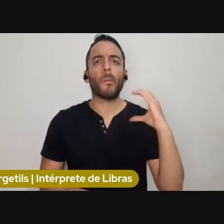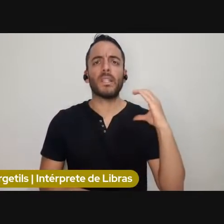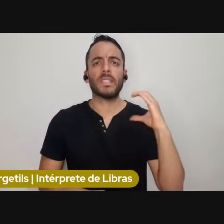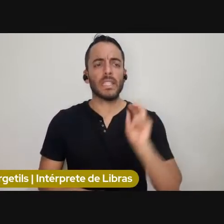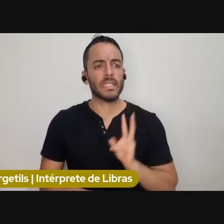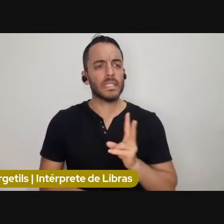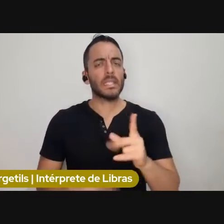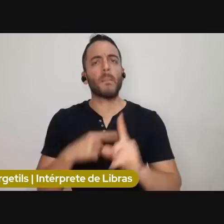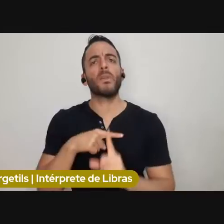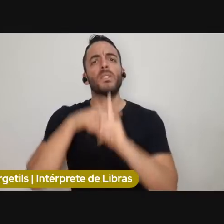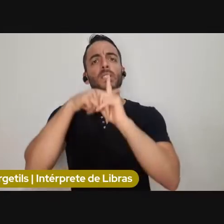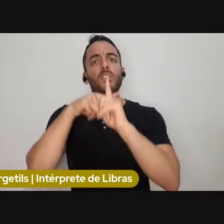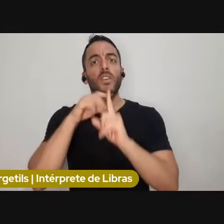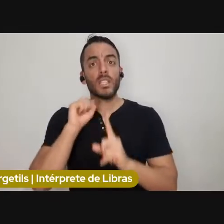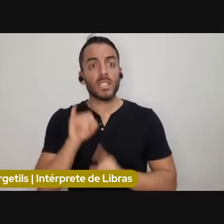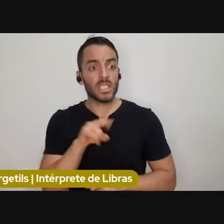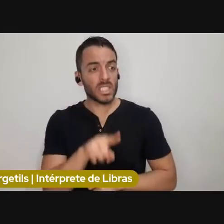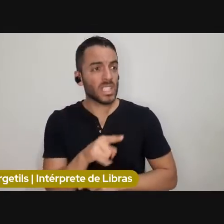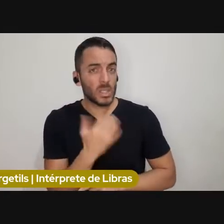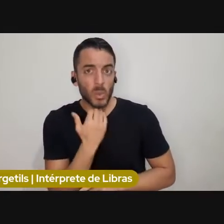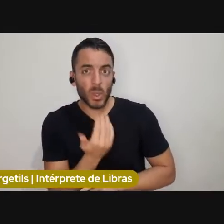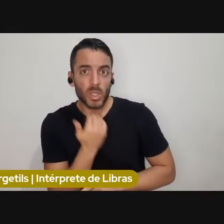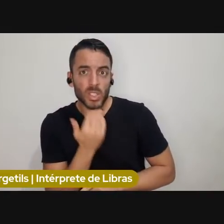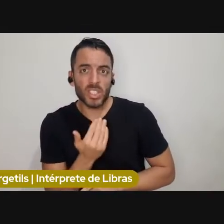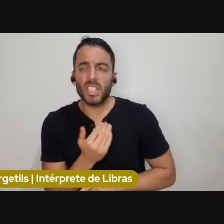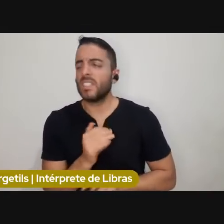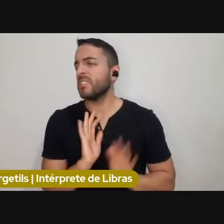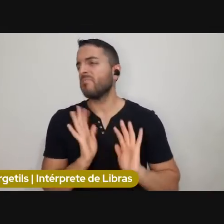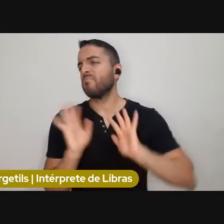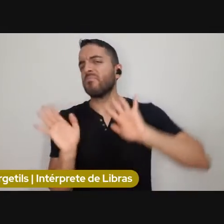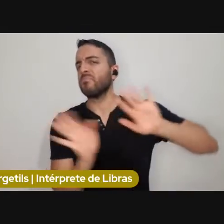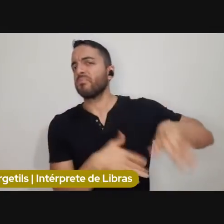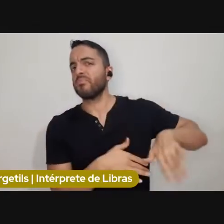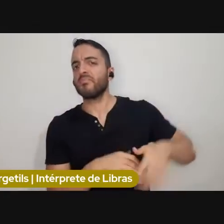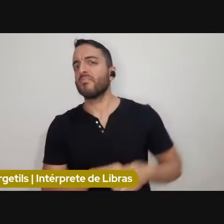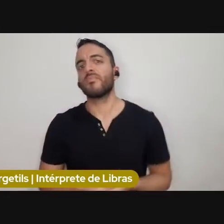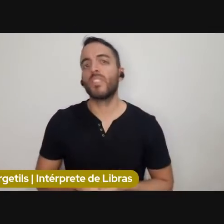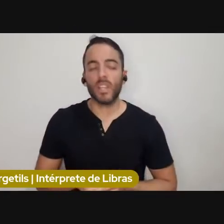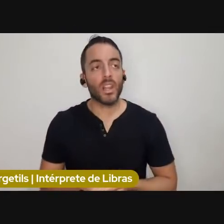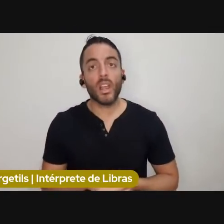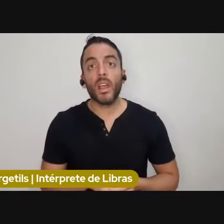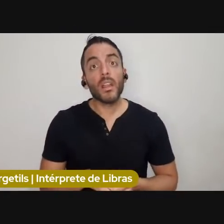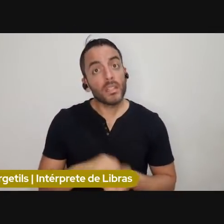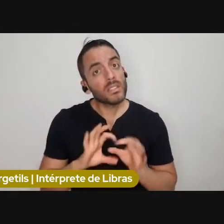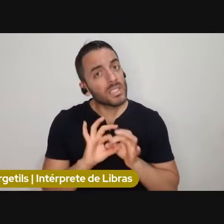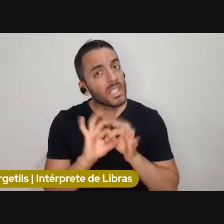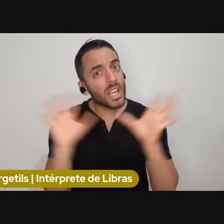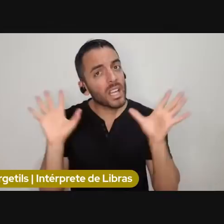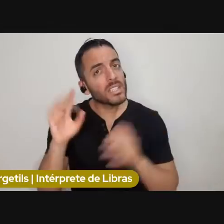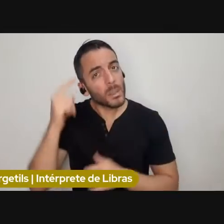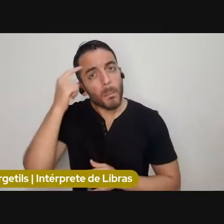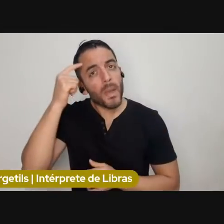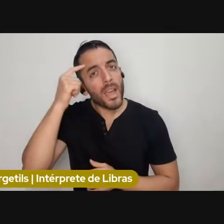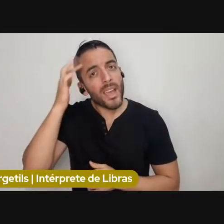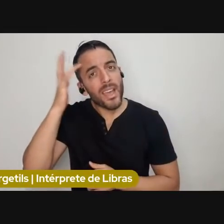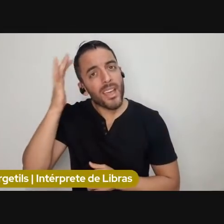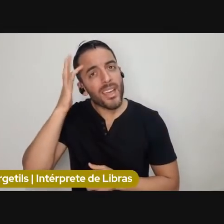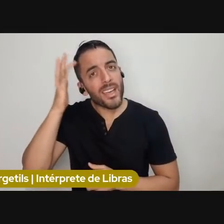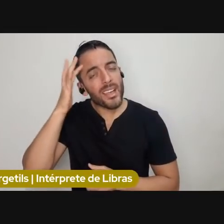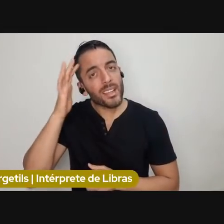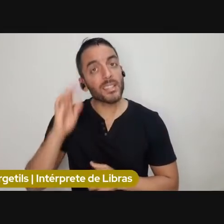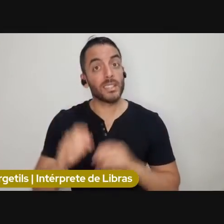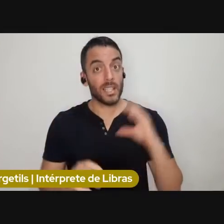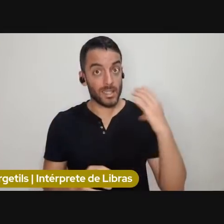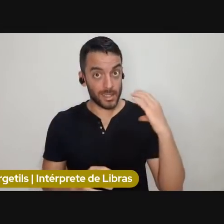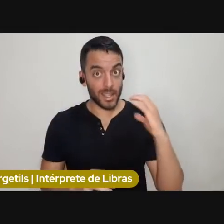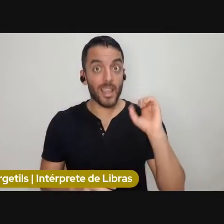serve, não tem amparo. Não, vamos deixar as pessoas pensarem. Ciência é exploração, é uma